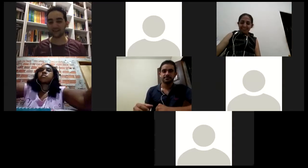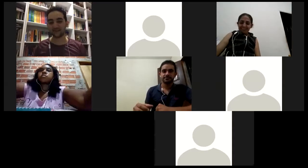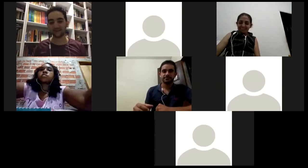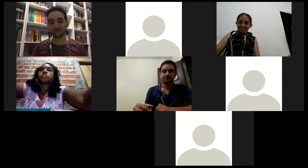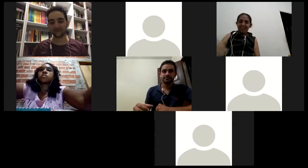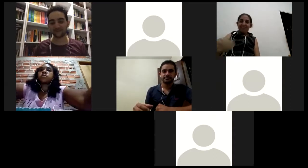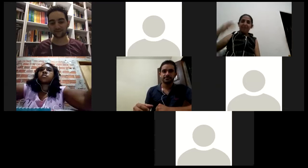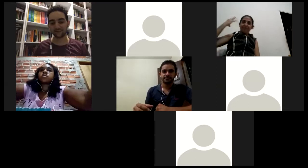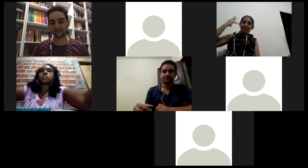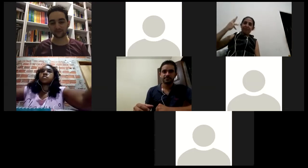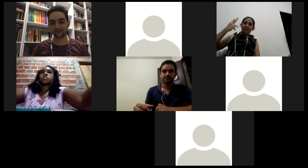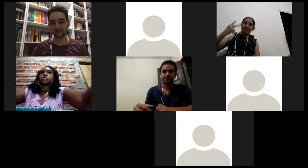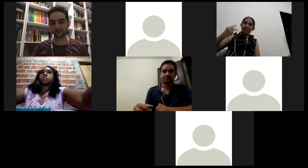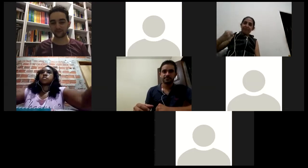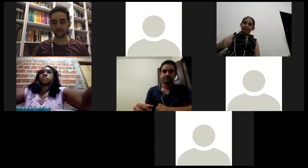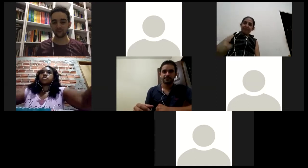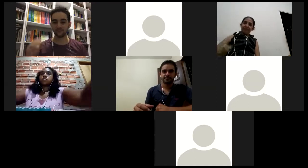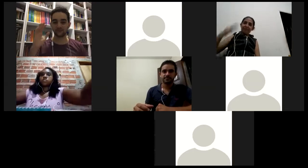Leite.